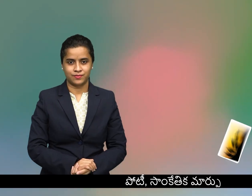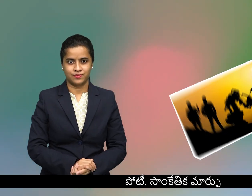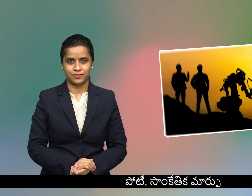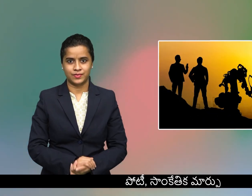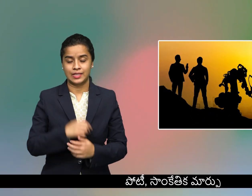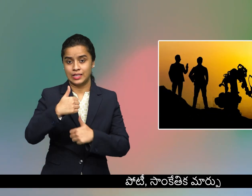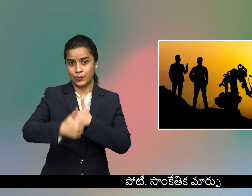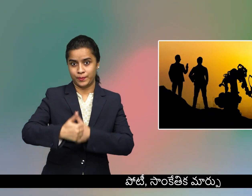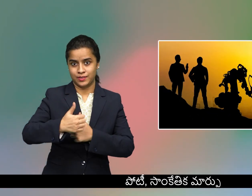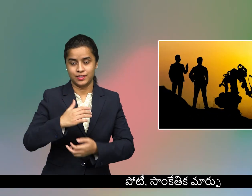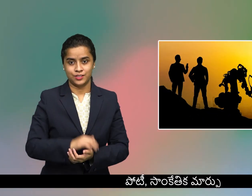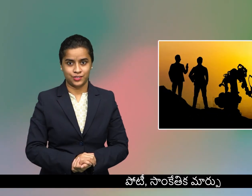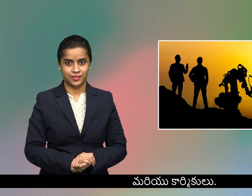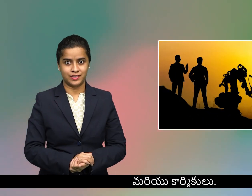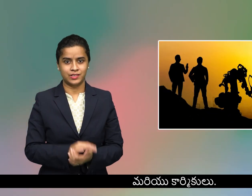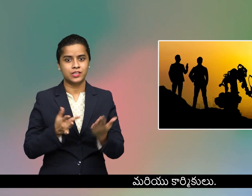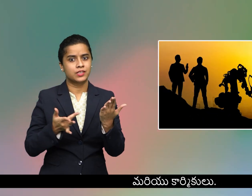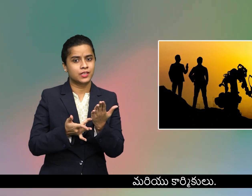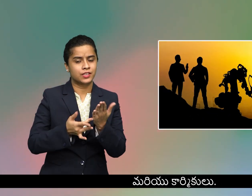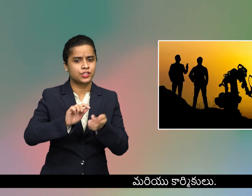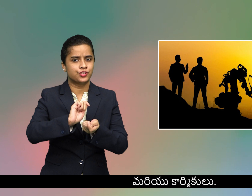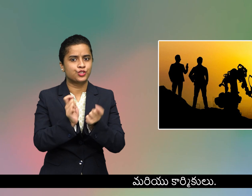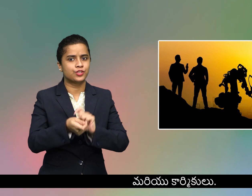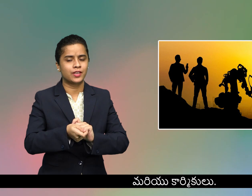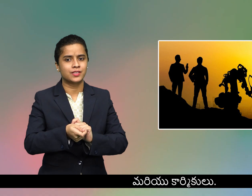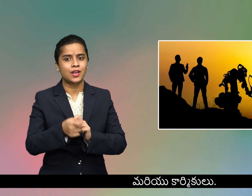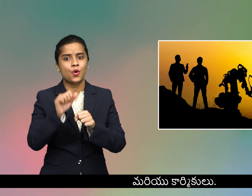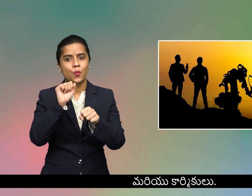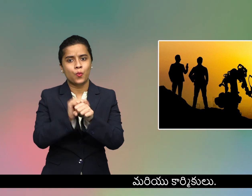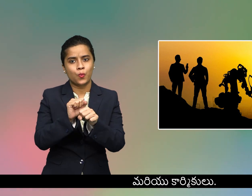పోటీ, సాంకేతిక మార్పు మరియు కార్మికులు.